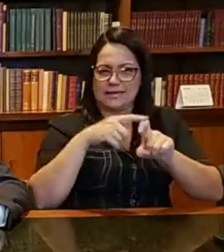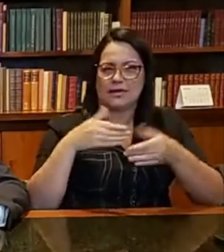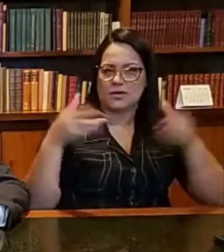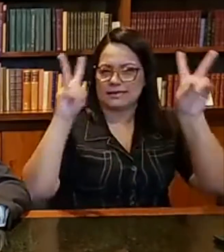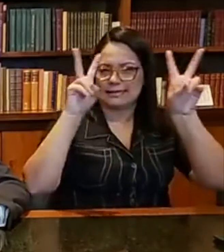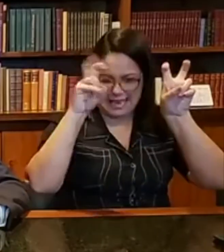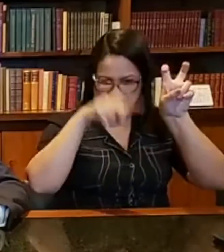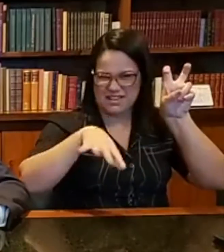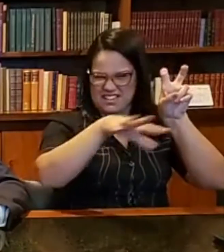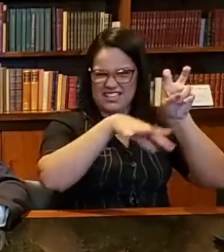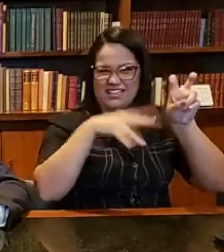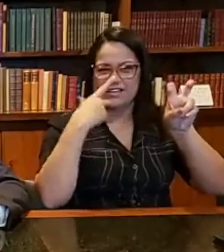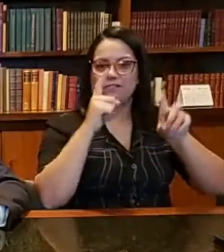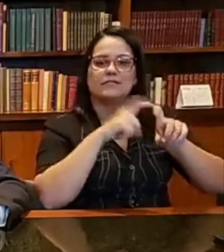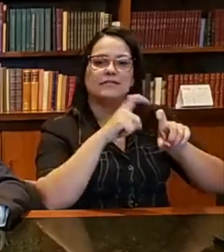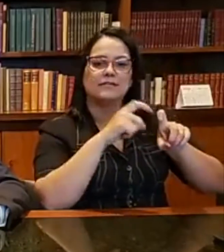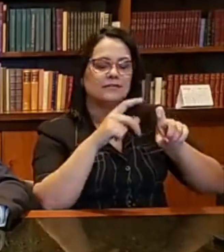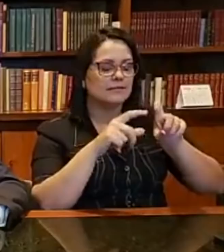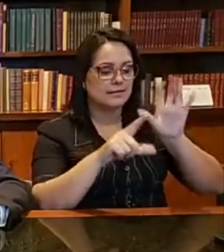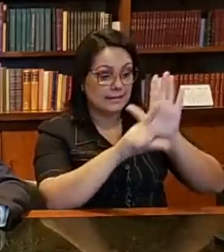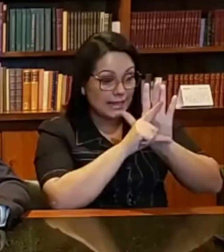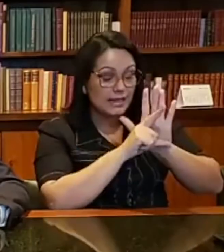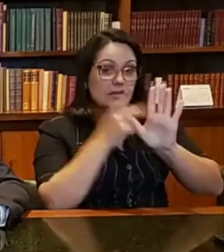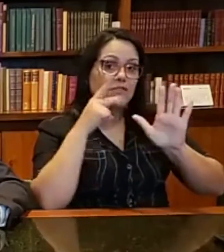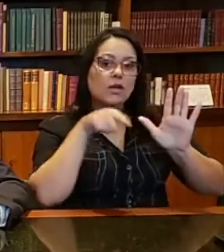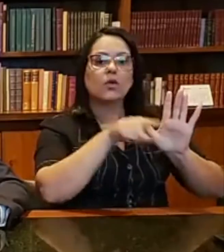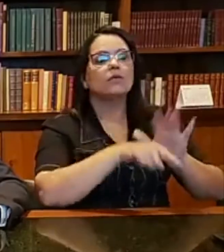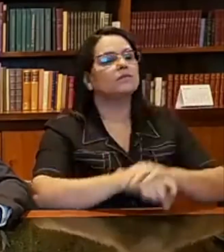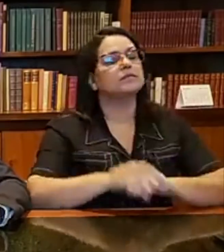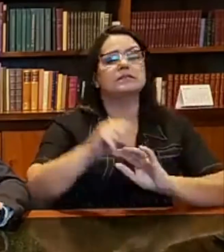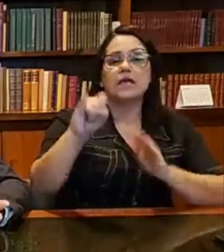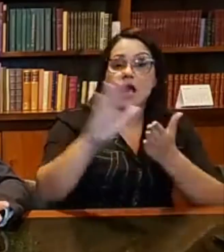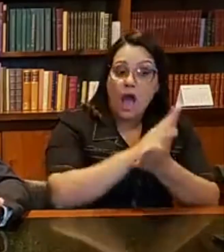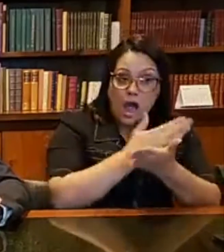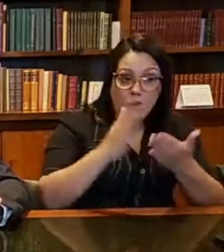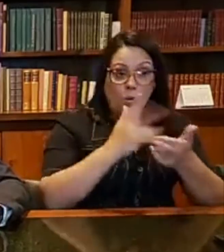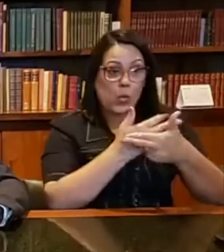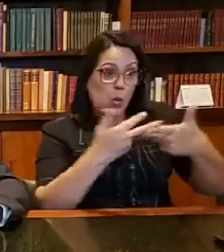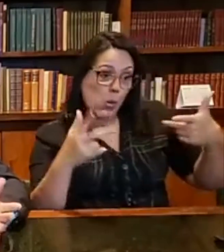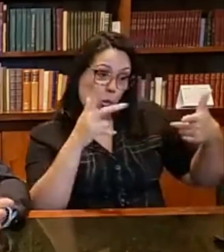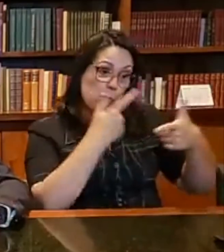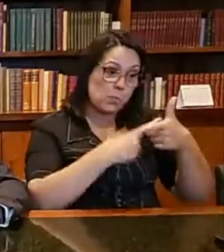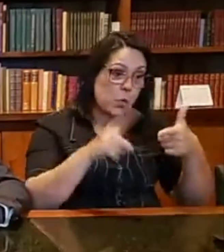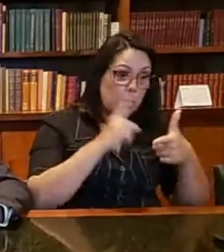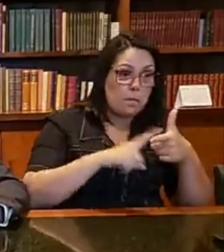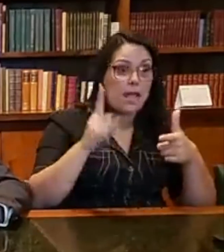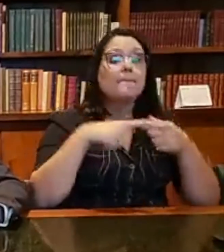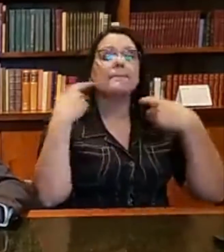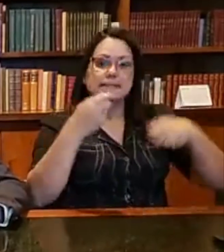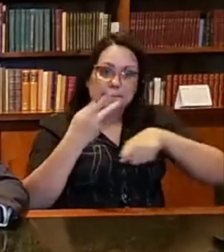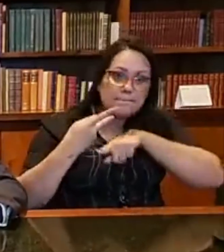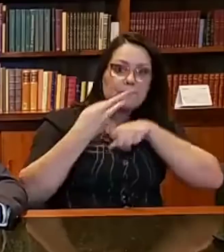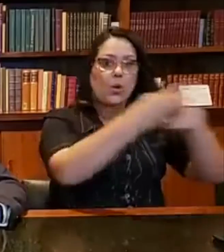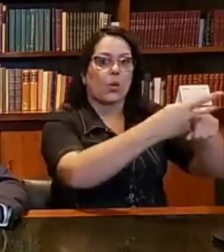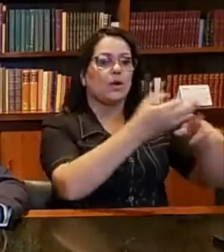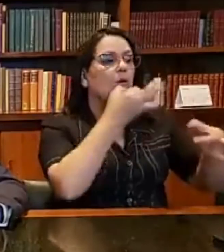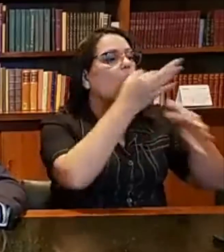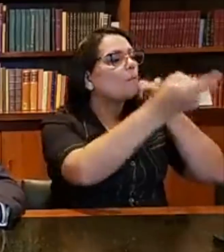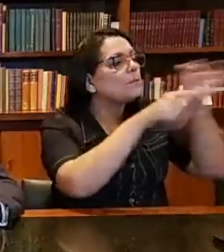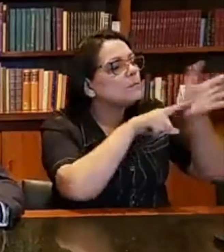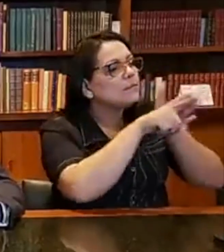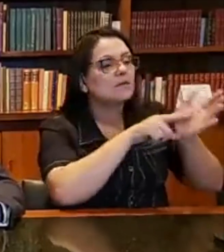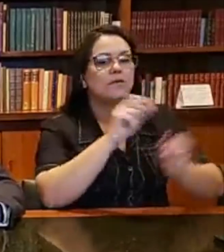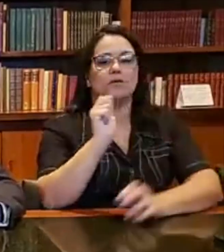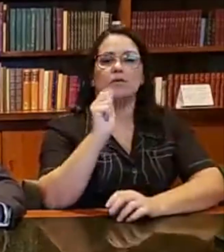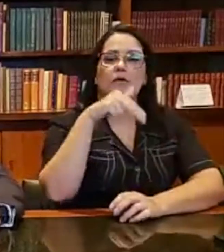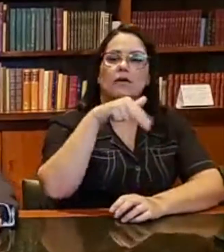né, que para determinadas questões restritivas, a Anvisa tem que ser consultada. E não foi consultada. Bem, uma coisa mais,